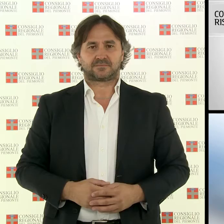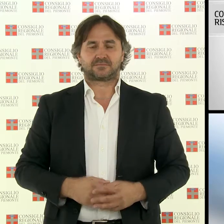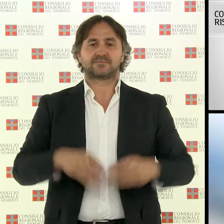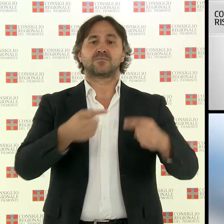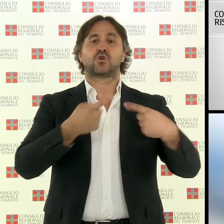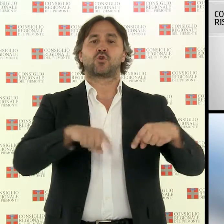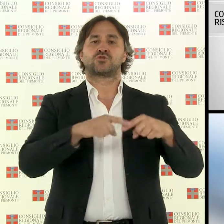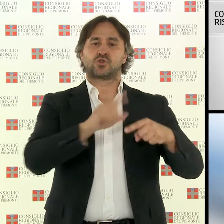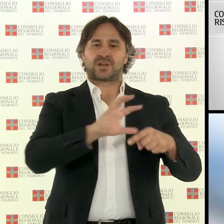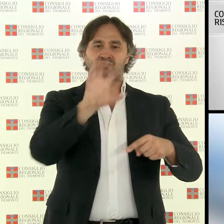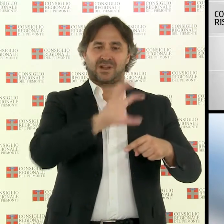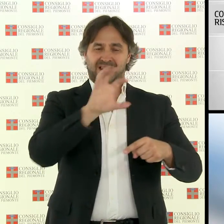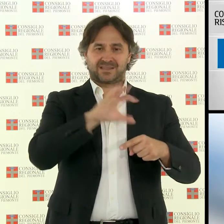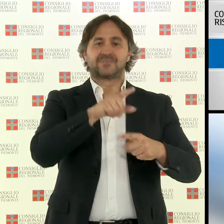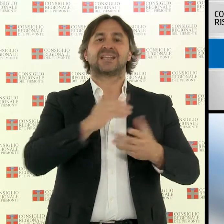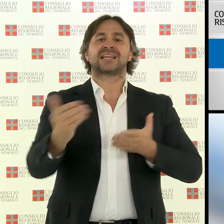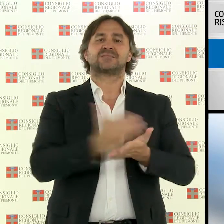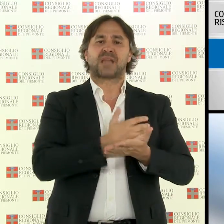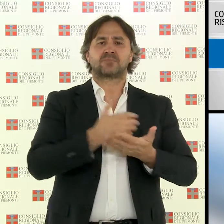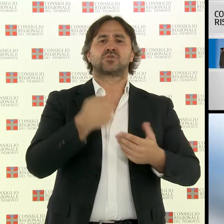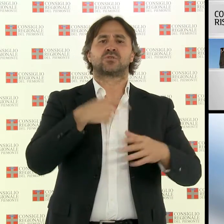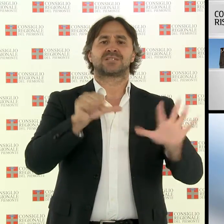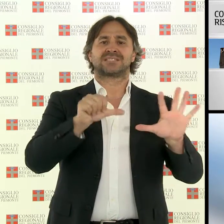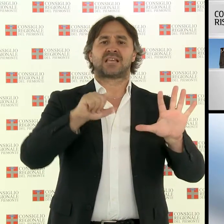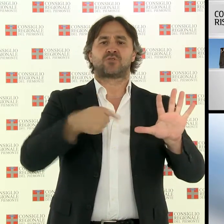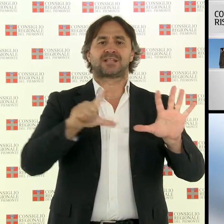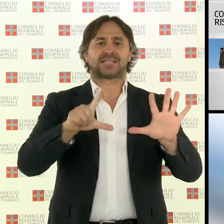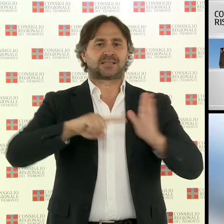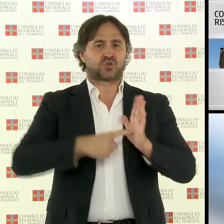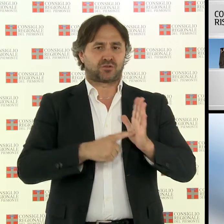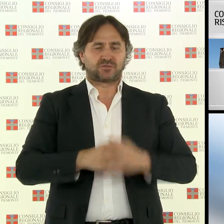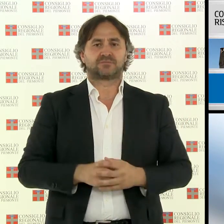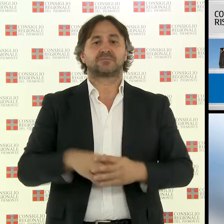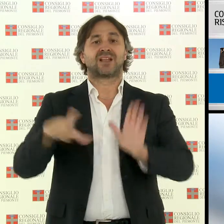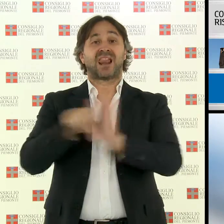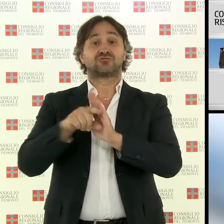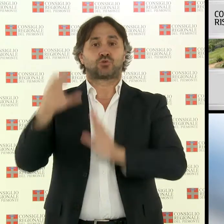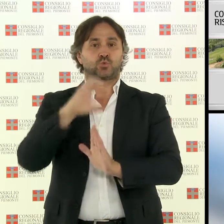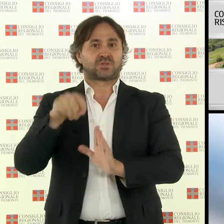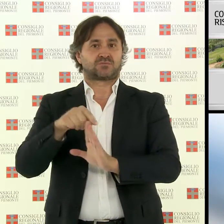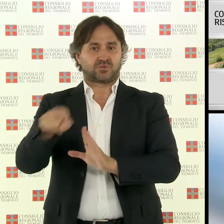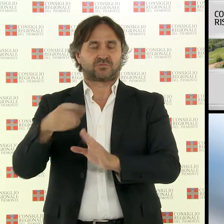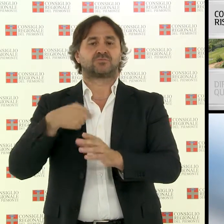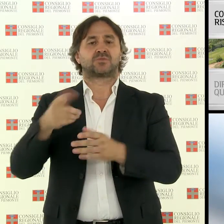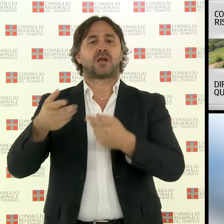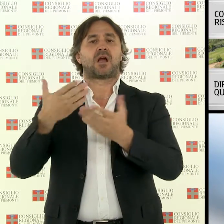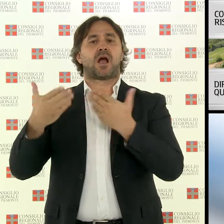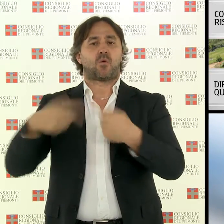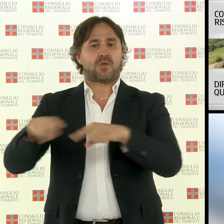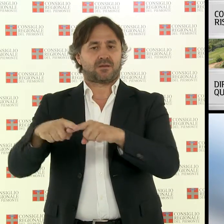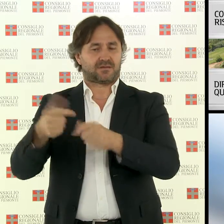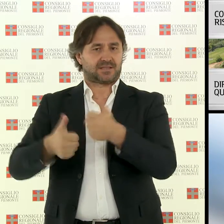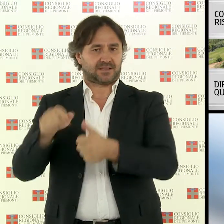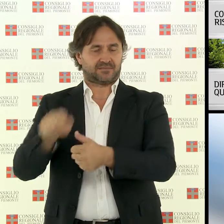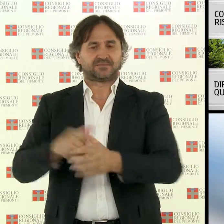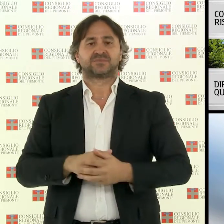Consiglio regionale, risparmi per 6,7 milioni. Legge sul turismo, inizia l'esame in aula.